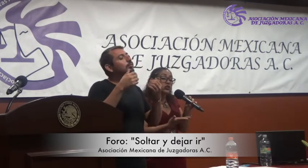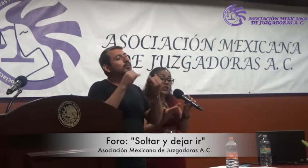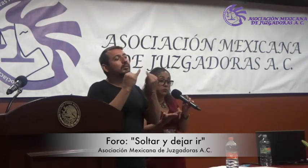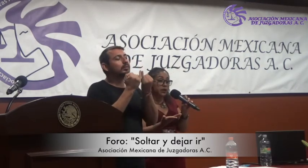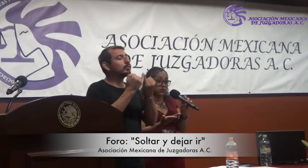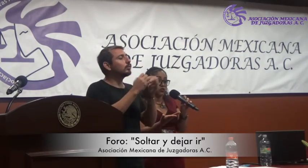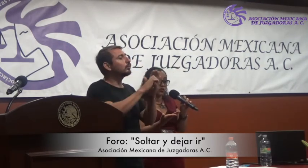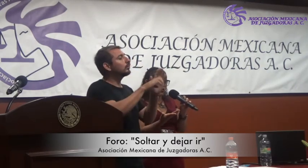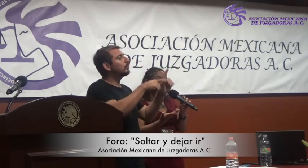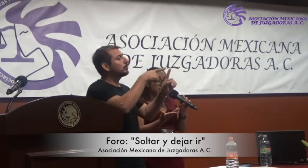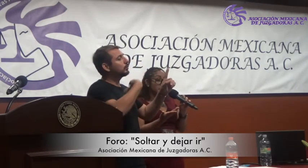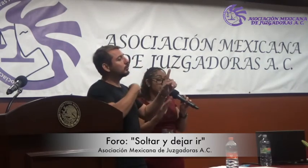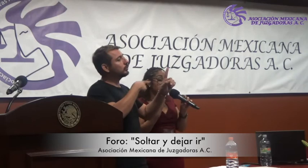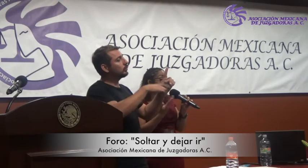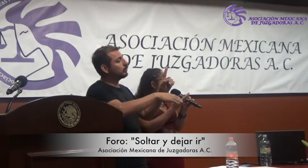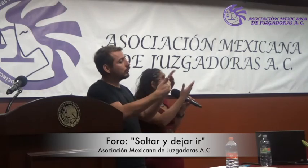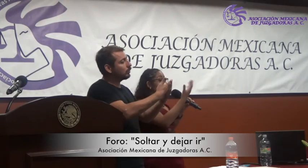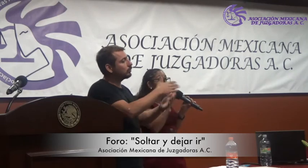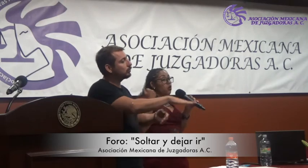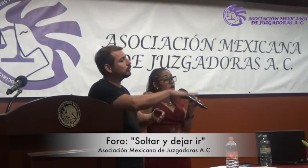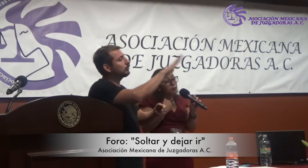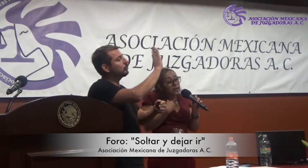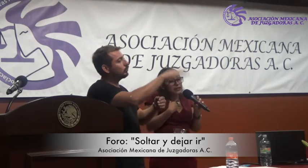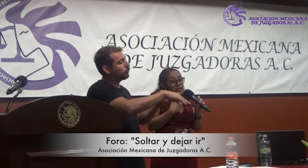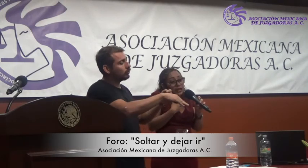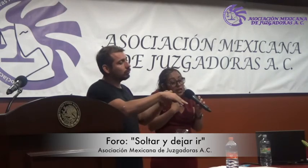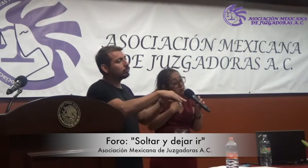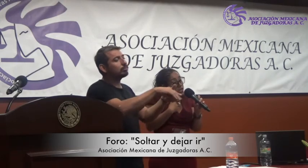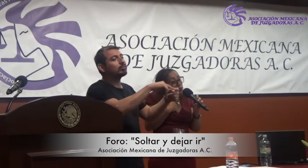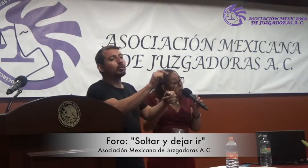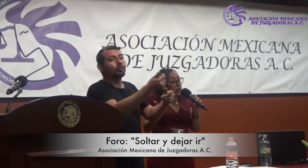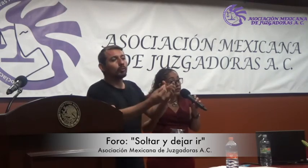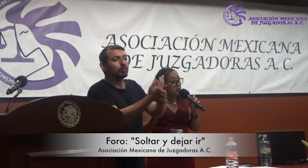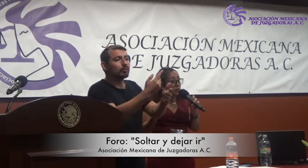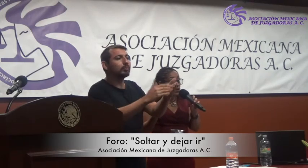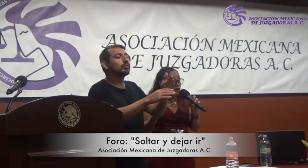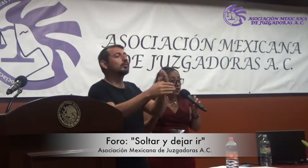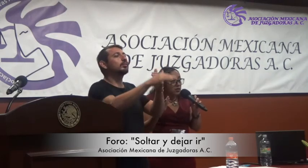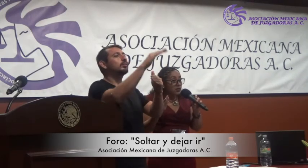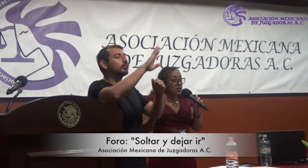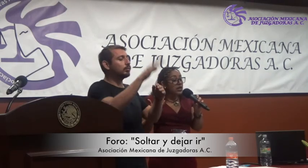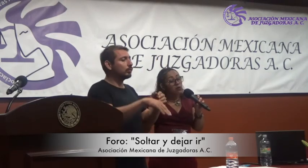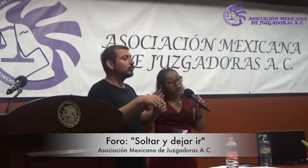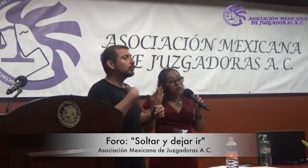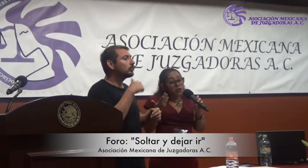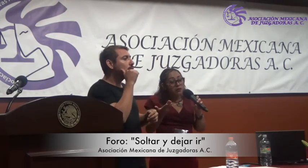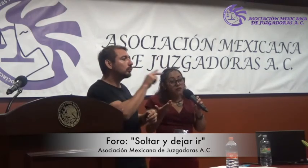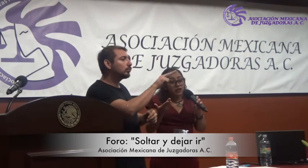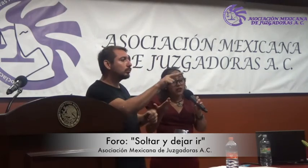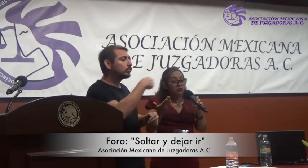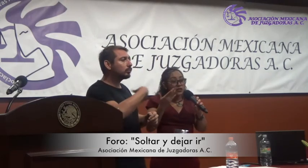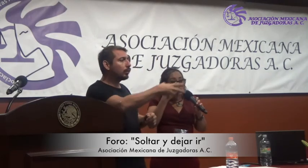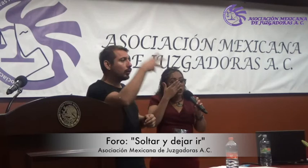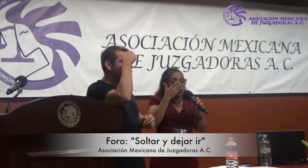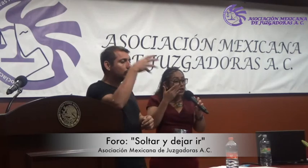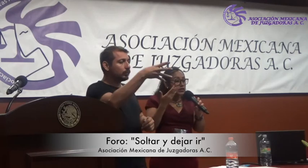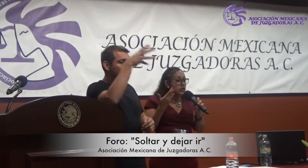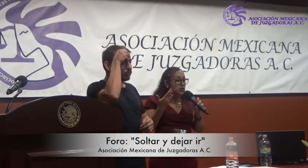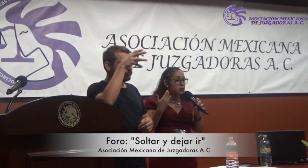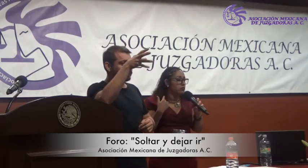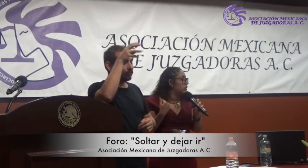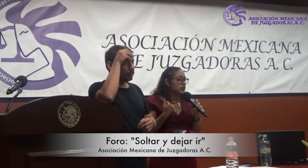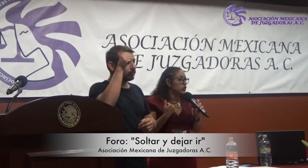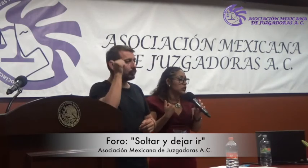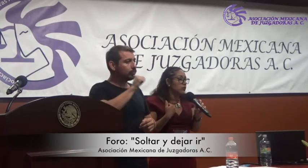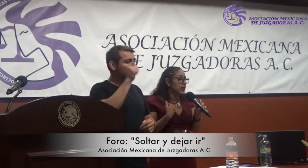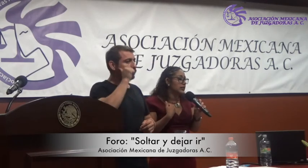en otros aspectos. Pero yo ya tengo un aprendizaje que me llevo para siempre. Y que cuando vuelva a enfrentar una situación de este